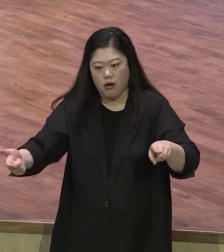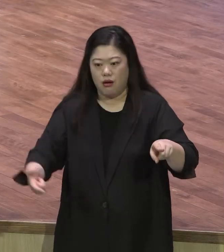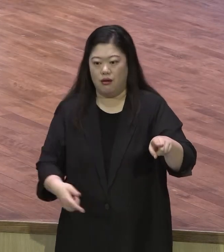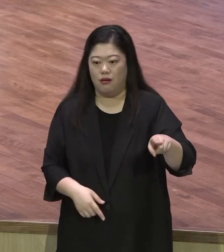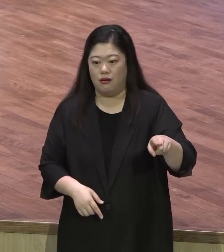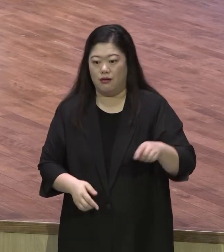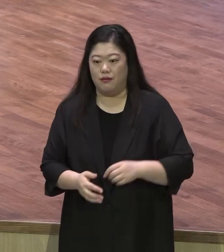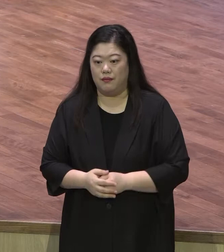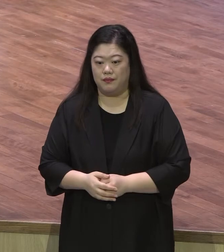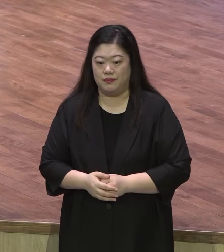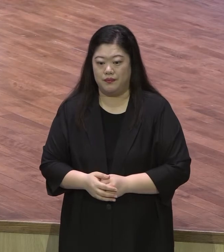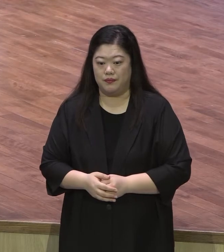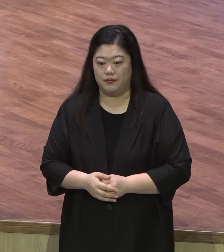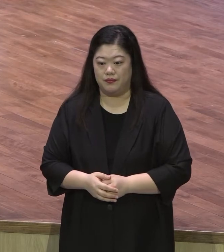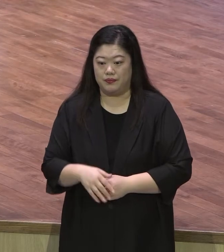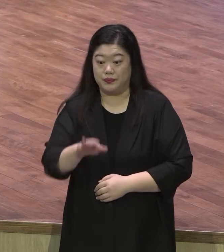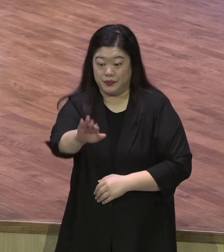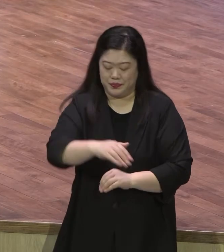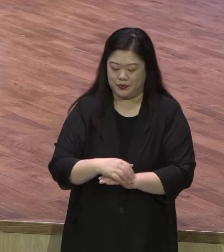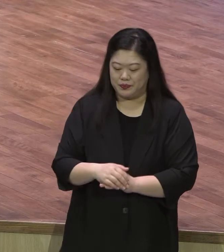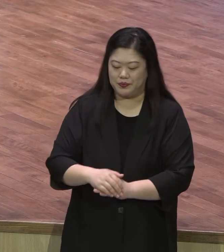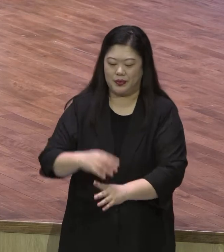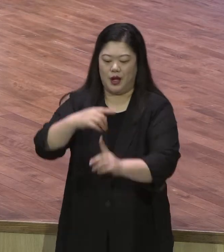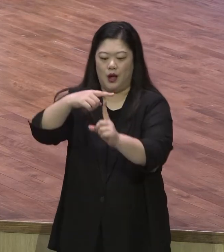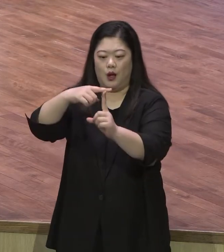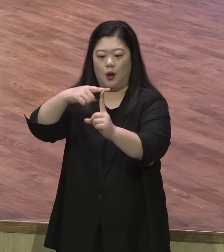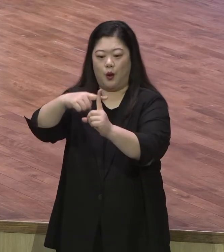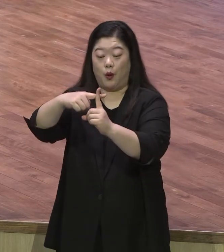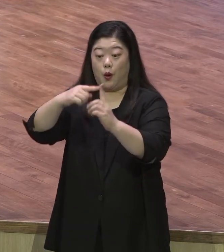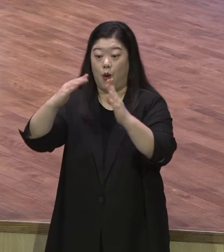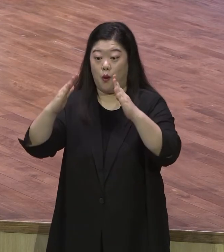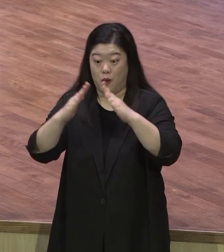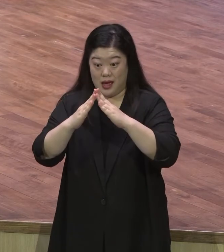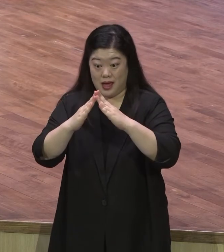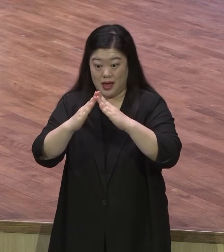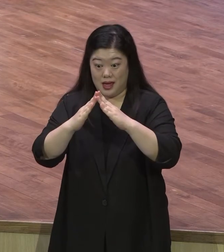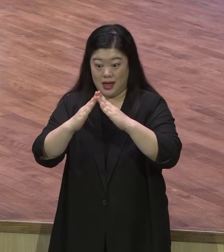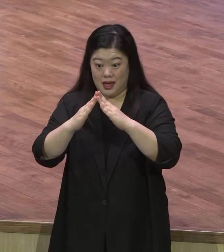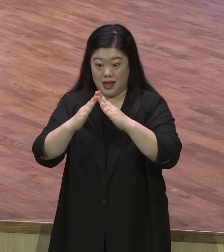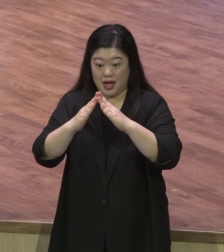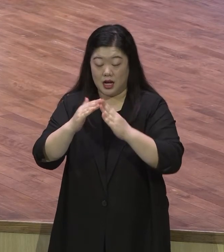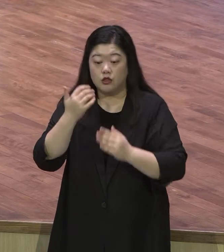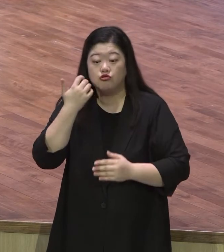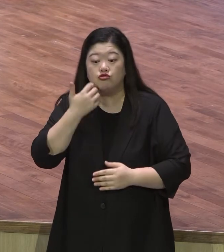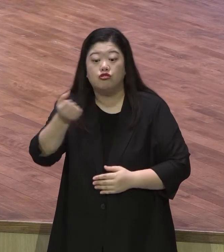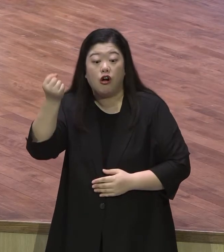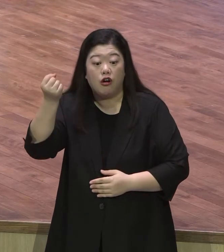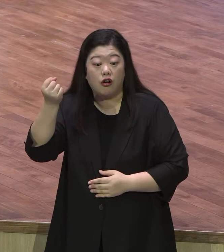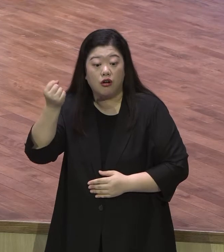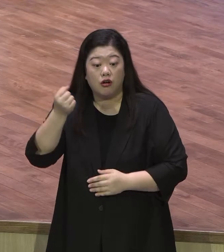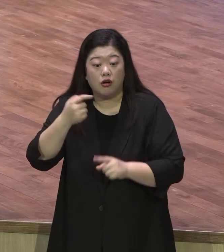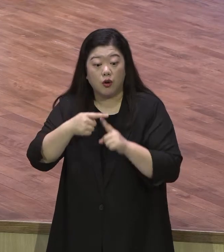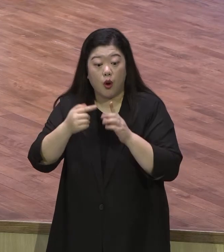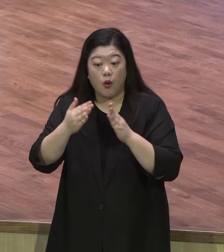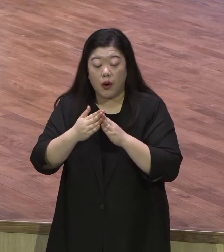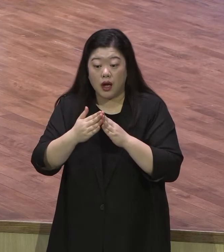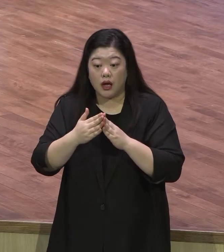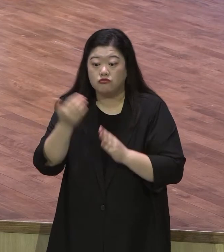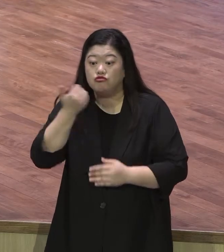교회라면요 여러분의 교회에요. 이거는 예원교는 교회 당이에요. 교회 당